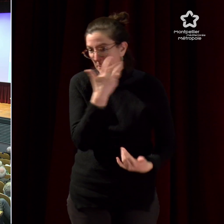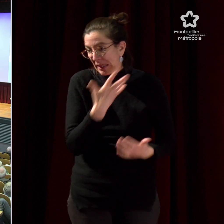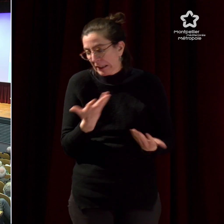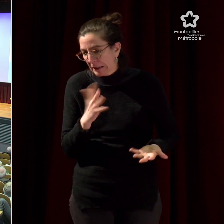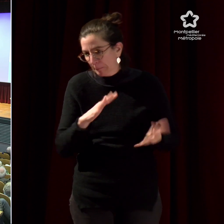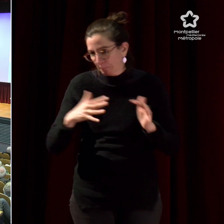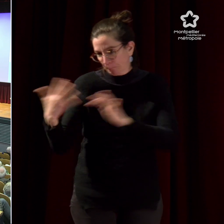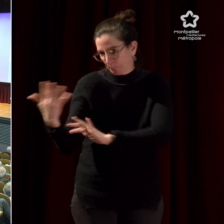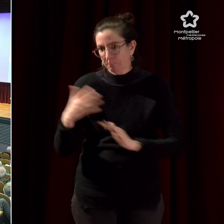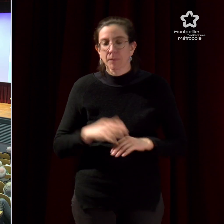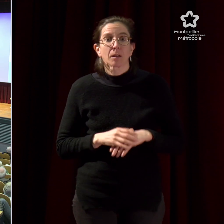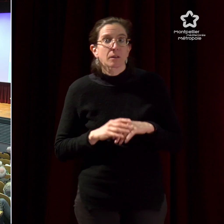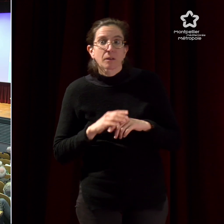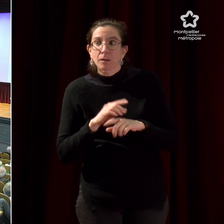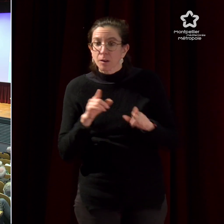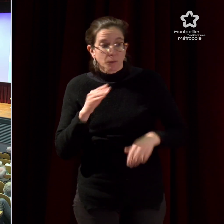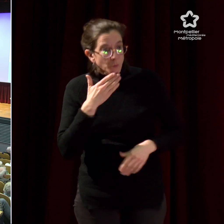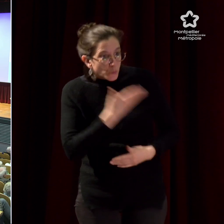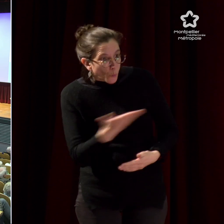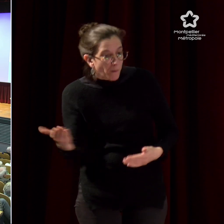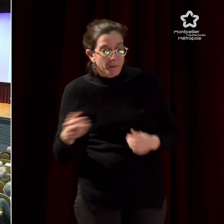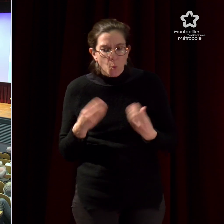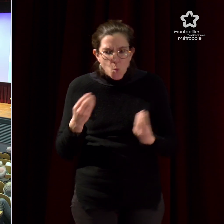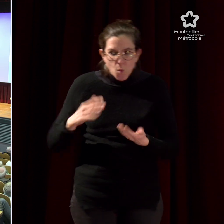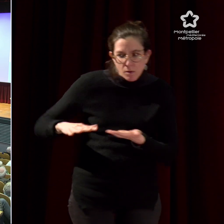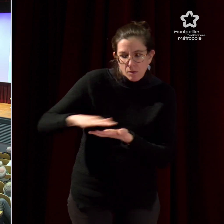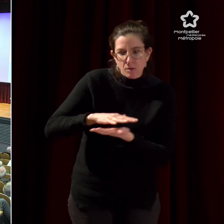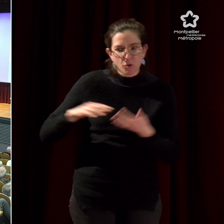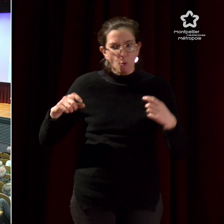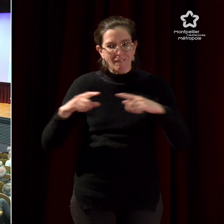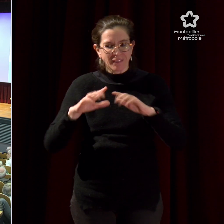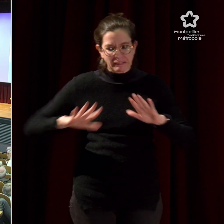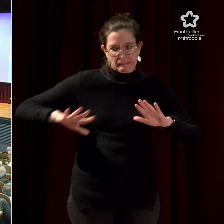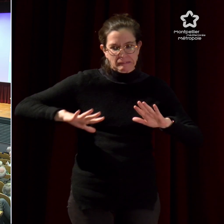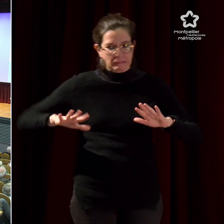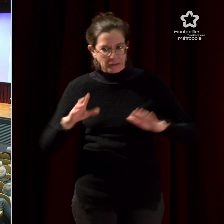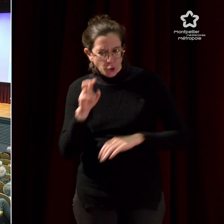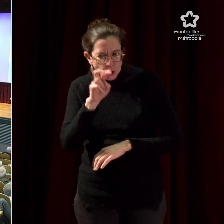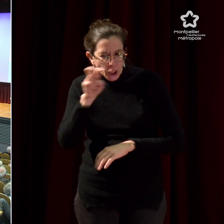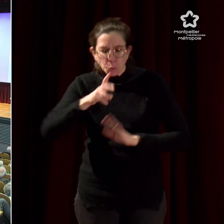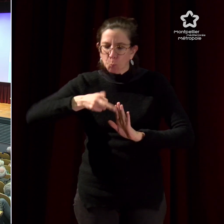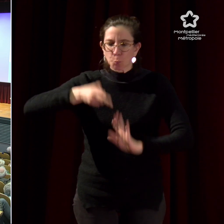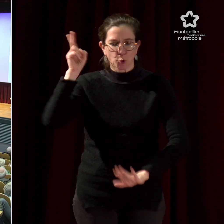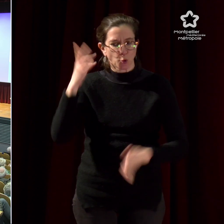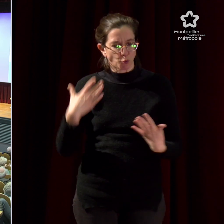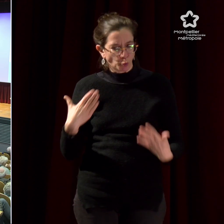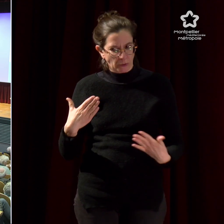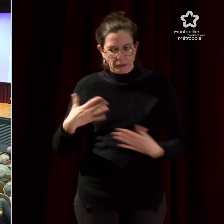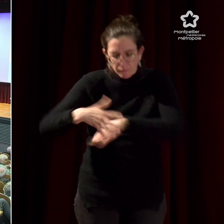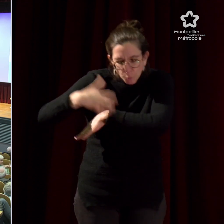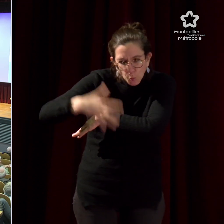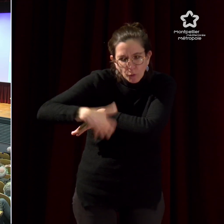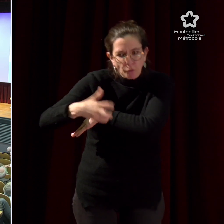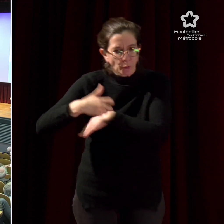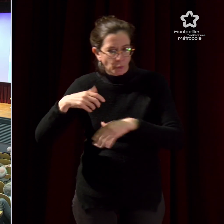Bonsoir. Je voulais savoir dans quelle zone géographique actuellement on cherche le plus on opère des fouilles pour